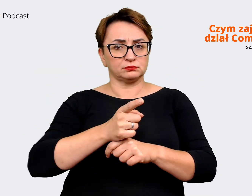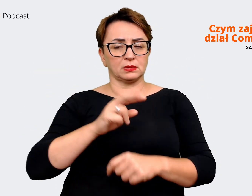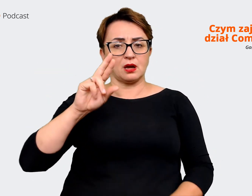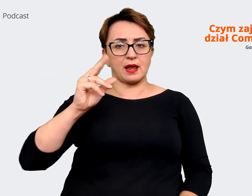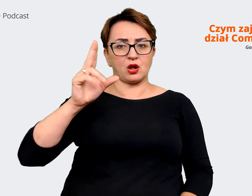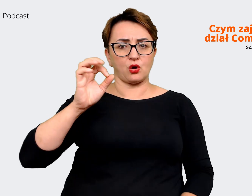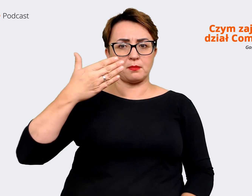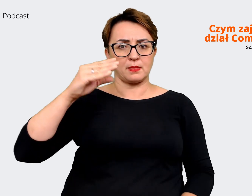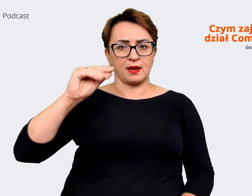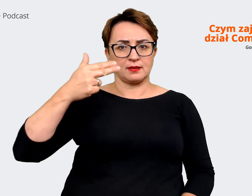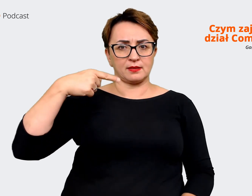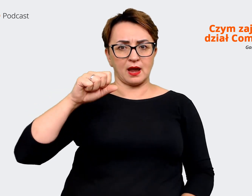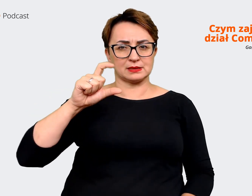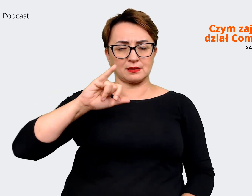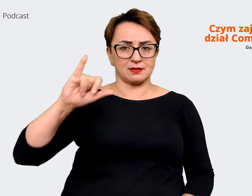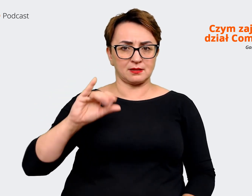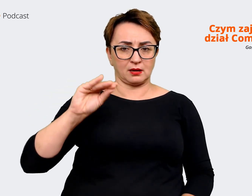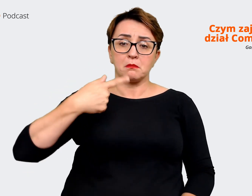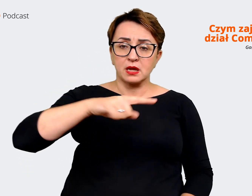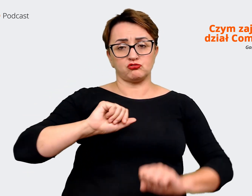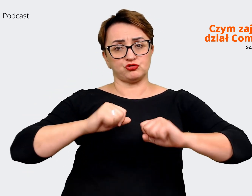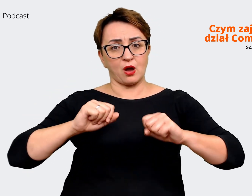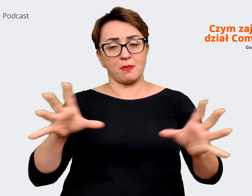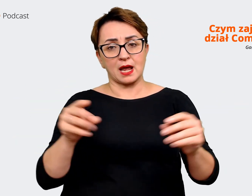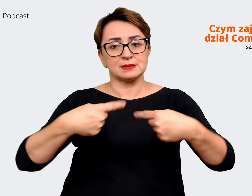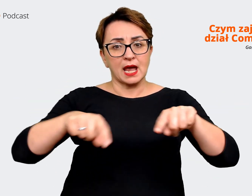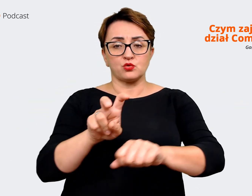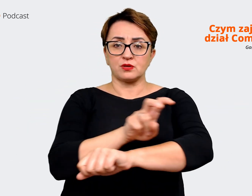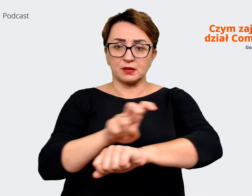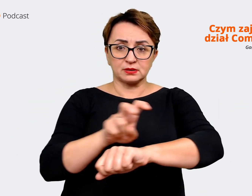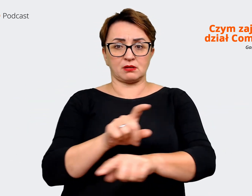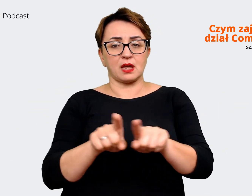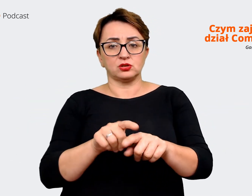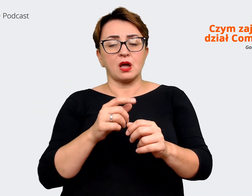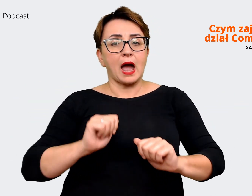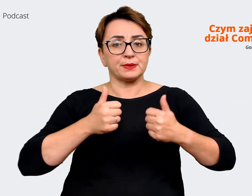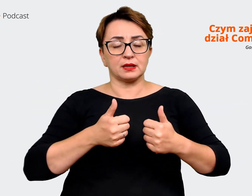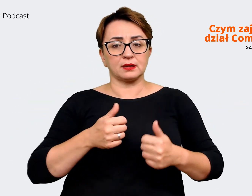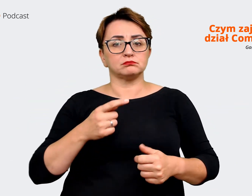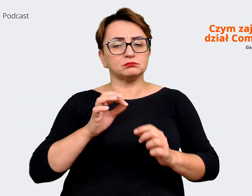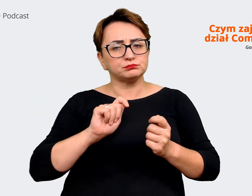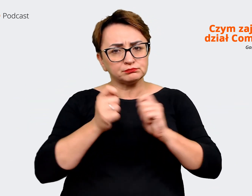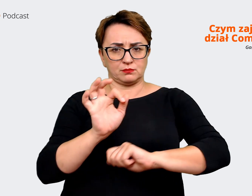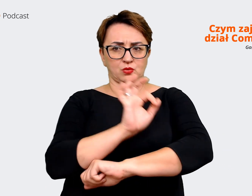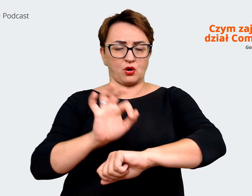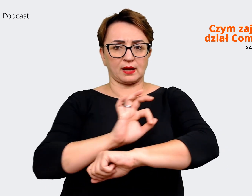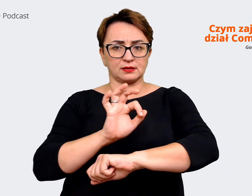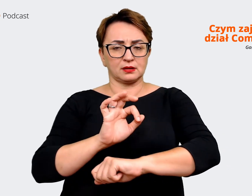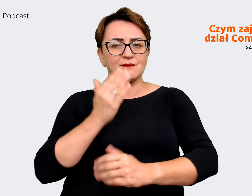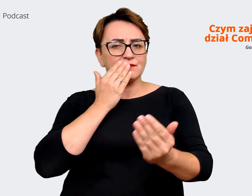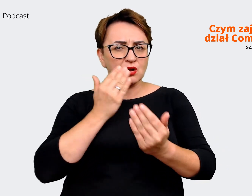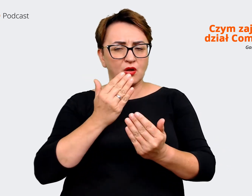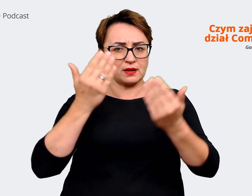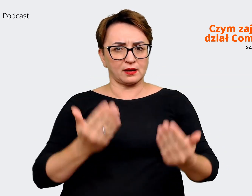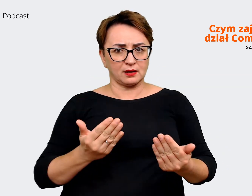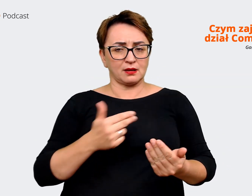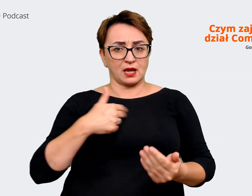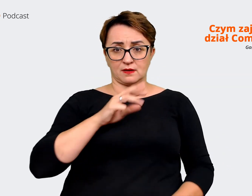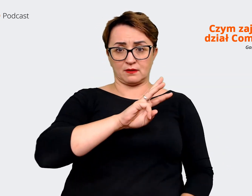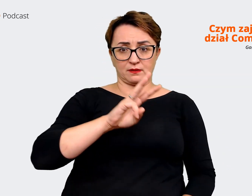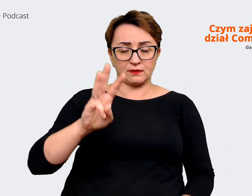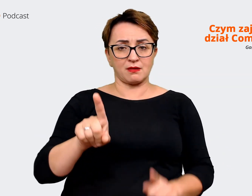najniższej z ostatnich 30 dni. Teraz jeszcze analizujemy dokładnie te wyjaśnienia prezesa UOKiK-u i patrzymy, czy jeszcze są u nas na stronie jakieś elementy, które